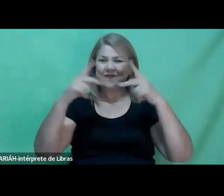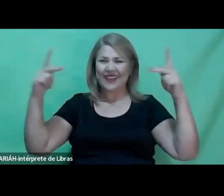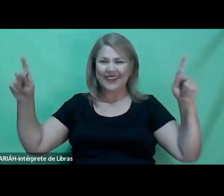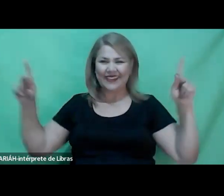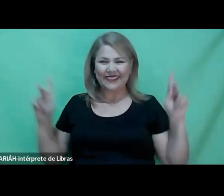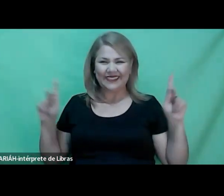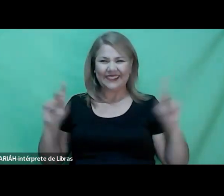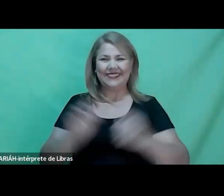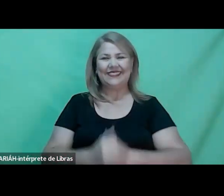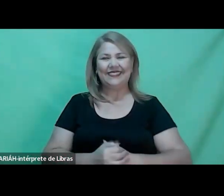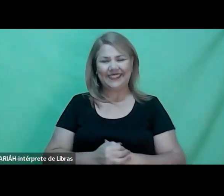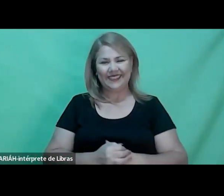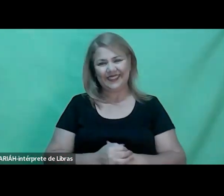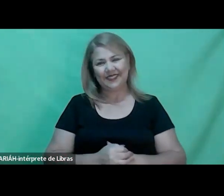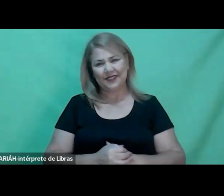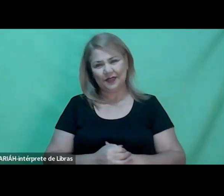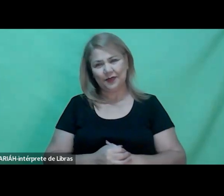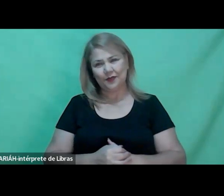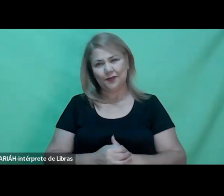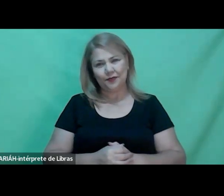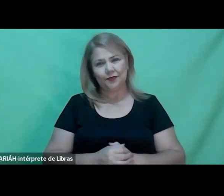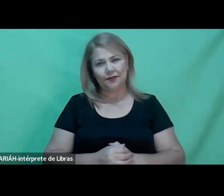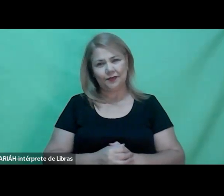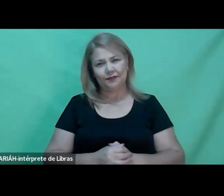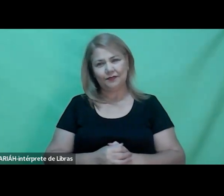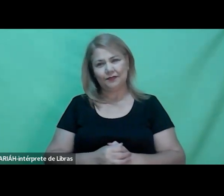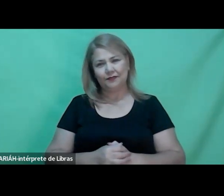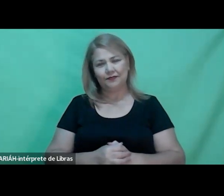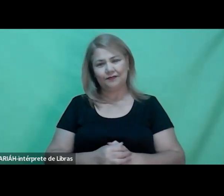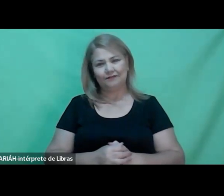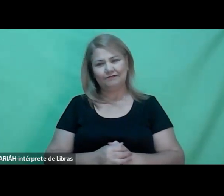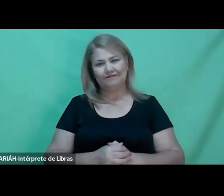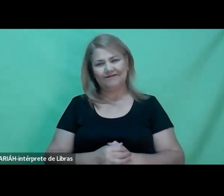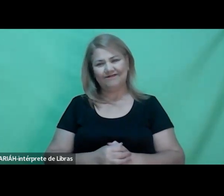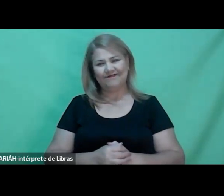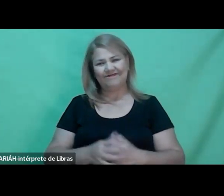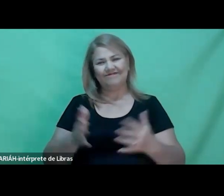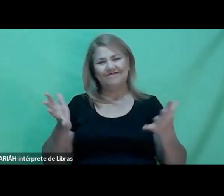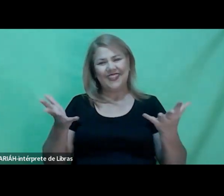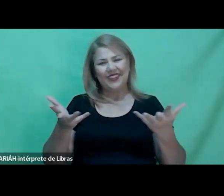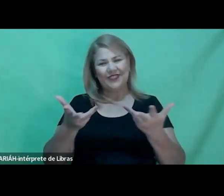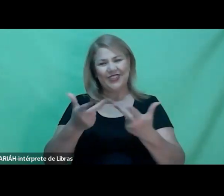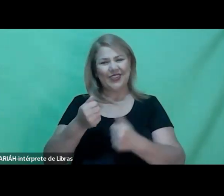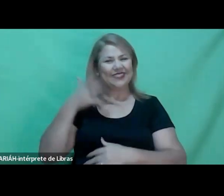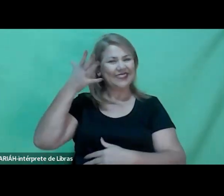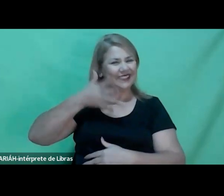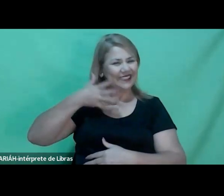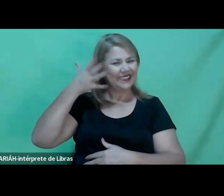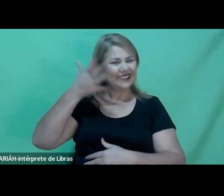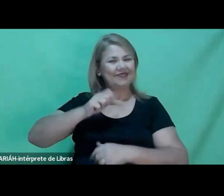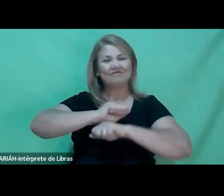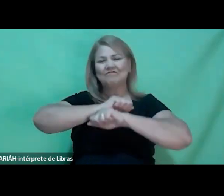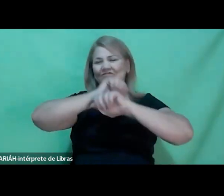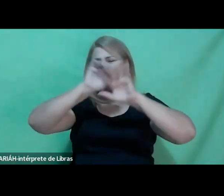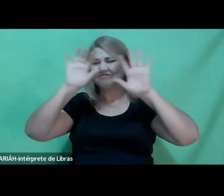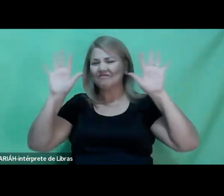mensajes Enrique quiere agradecer mucho fue maravillosa su presentación muy